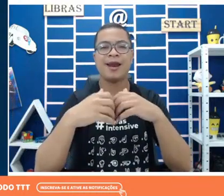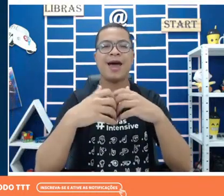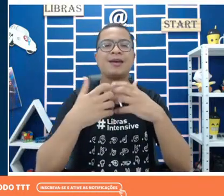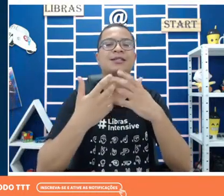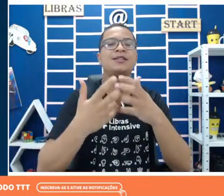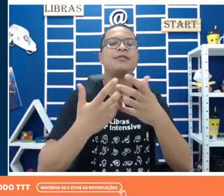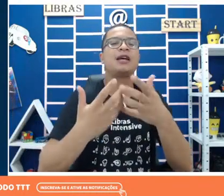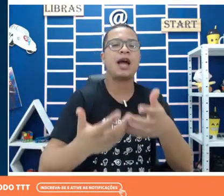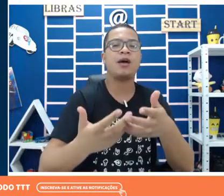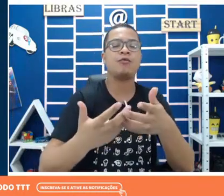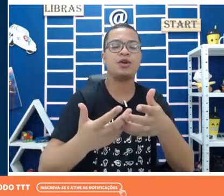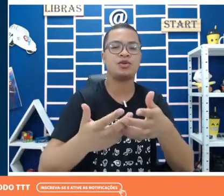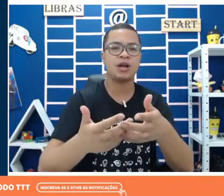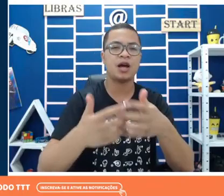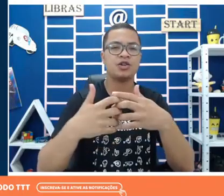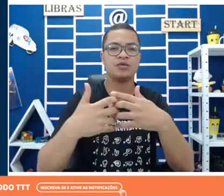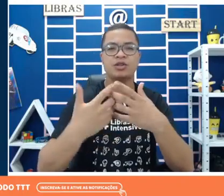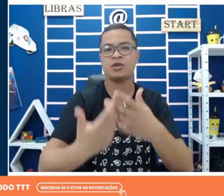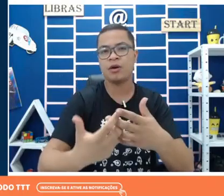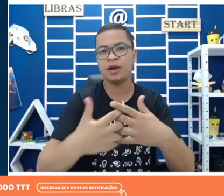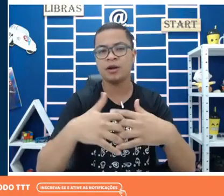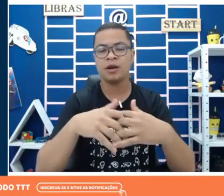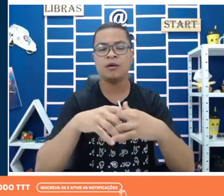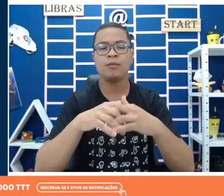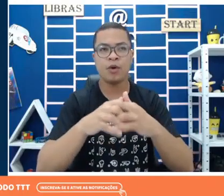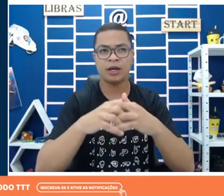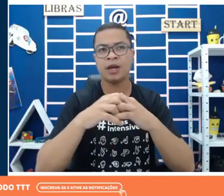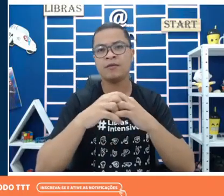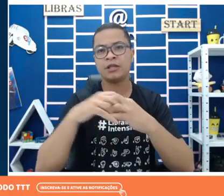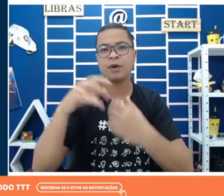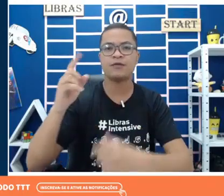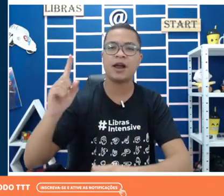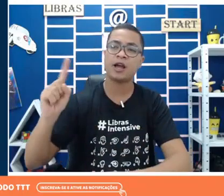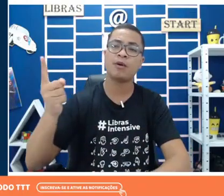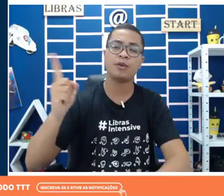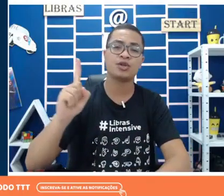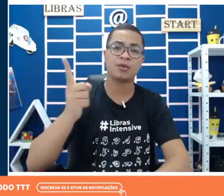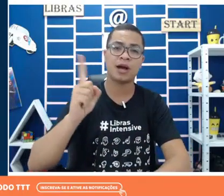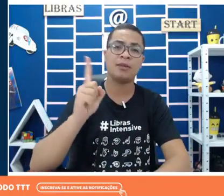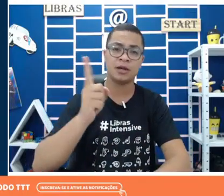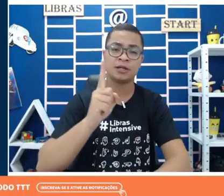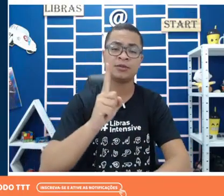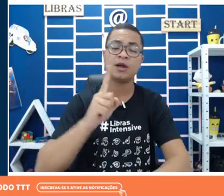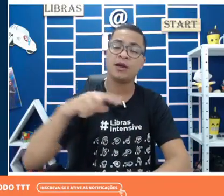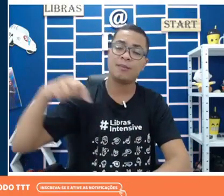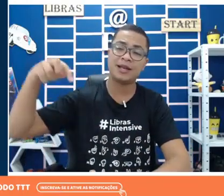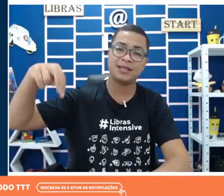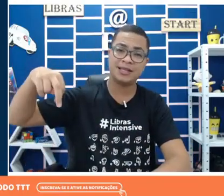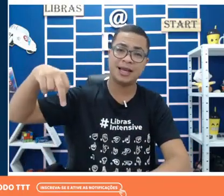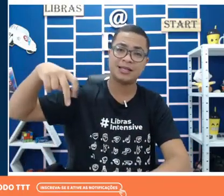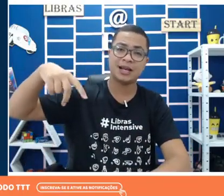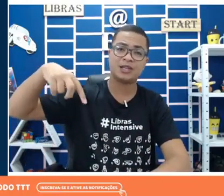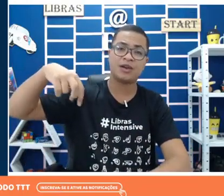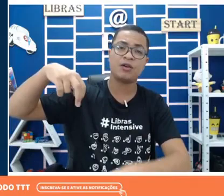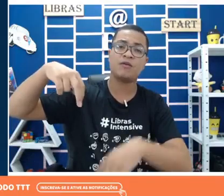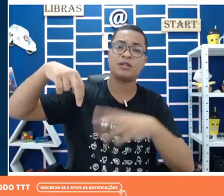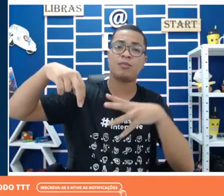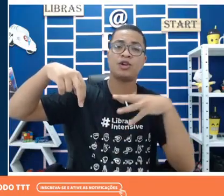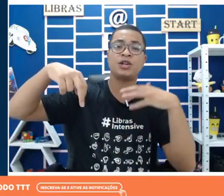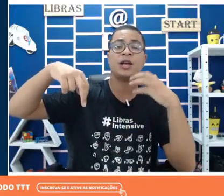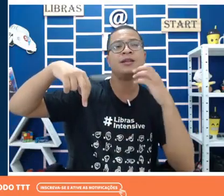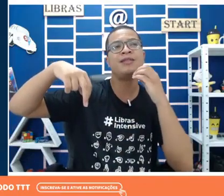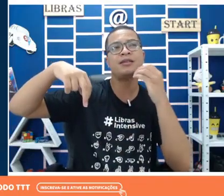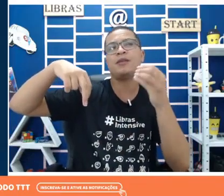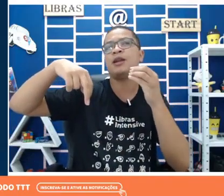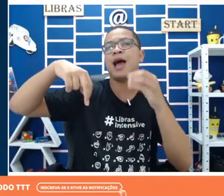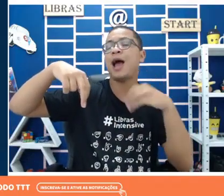para classificar um personagem, uma história. Por quê? Você pode falar que é uma pessoa caminhando, mas esse classificador você